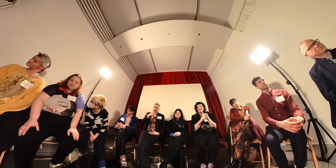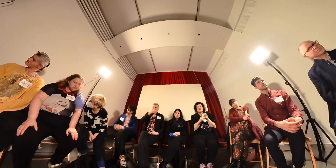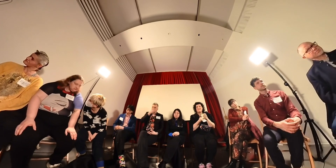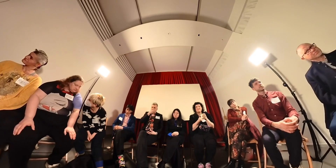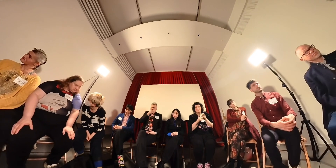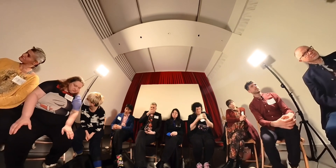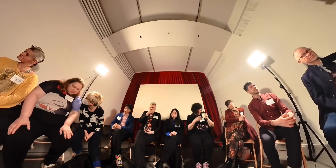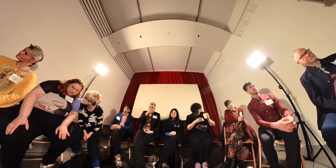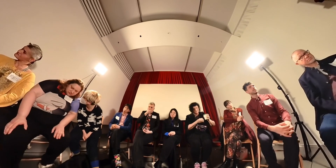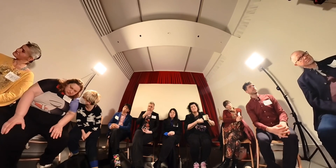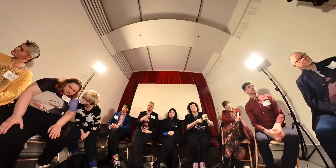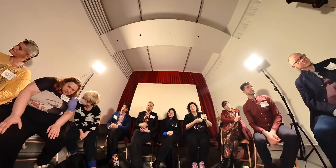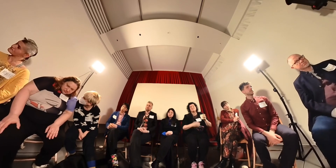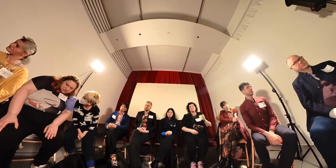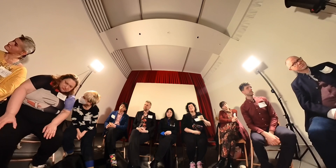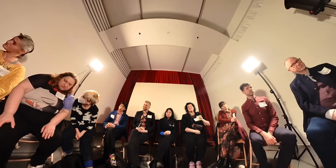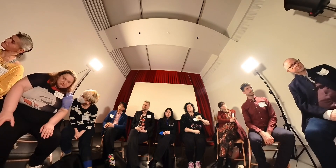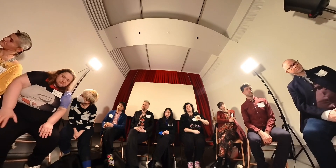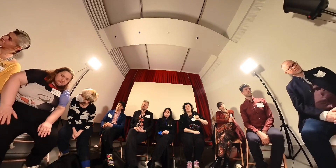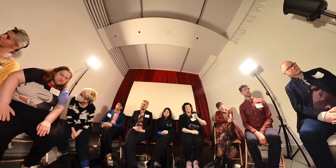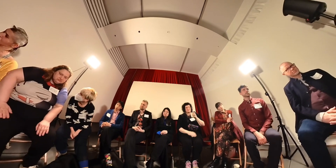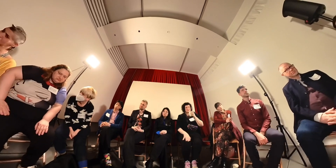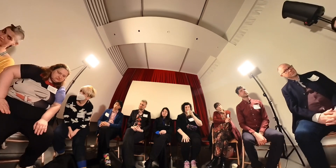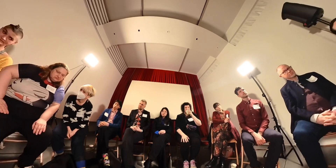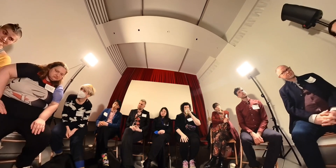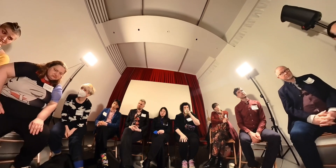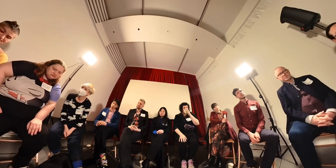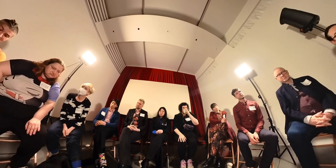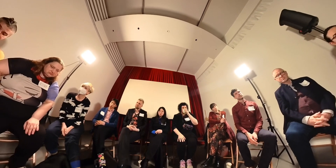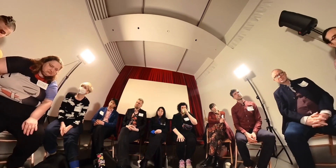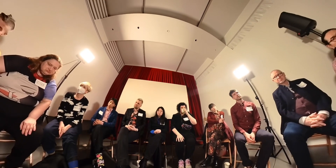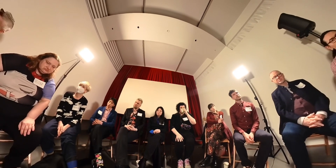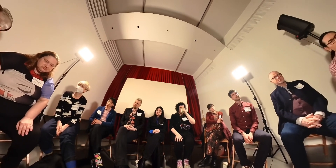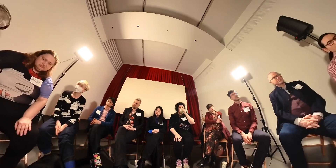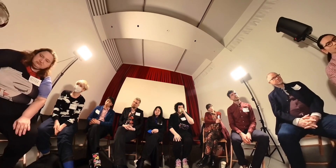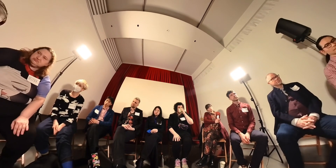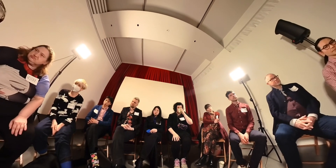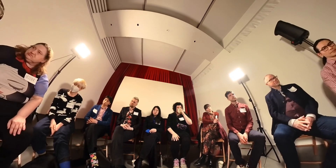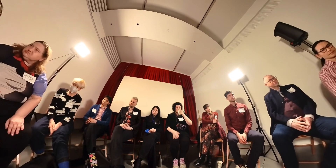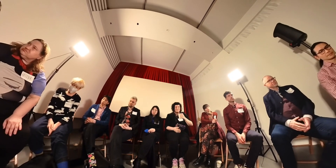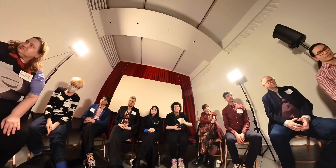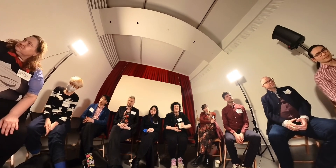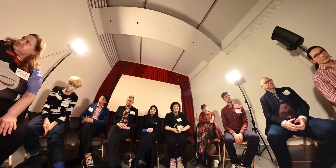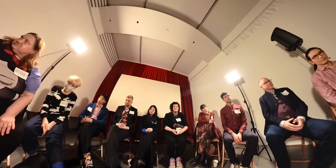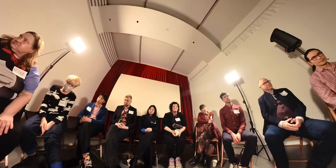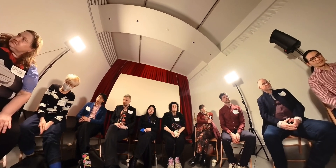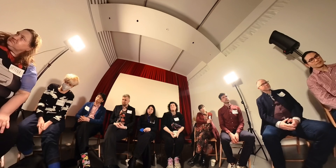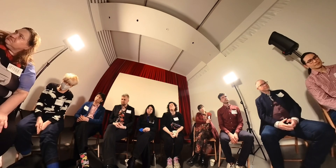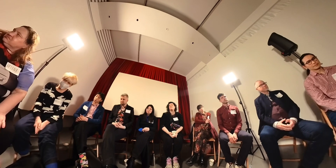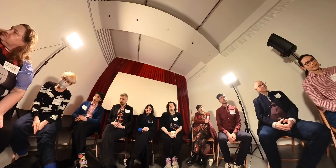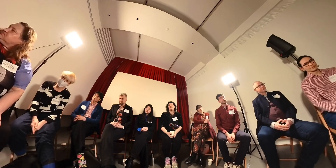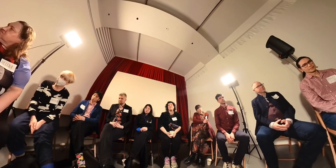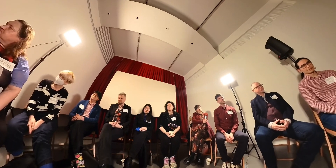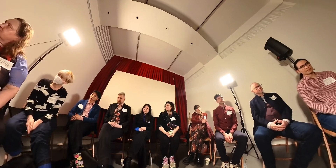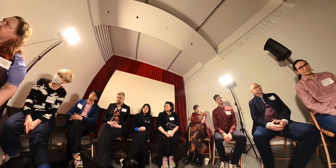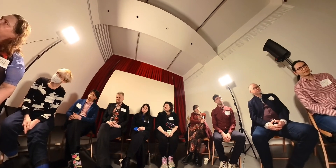aspoň trošičku jakoby poznali a aby to mělo třeba i nějakou kontinuitu a nebyly to takové výkřiky do prázdna. A